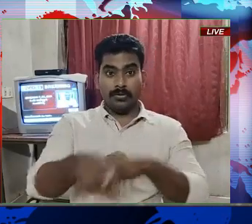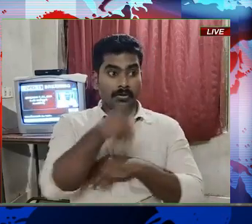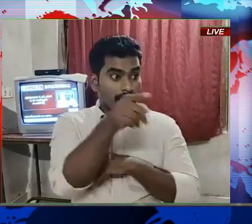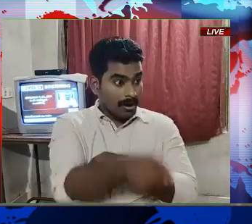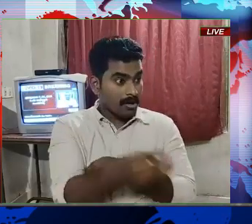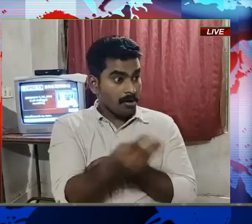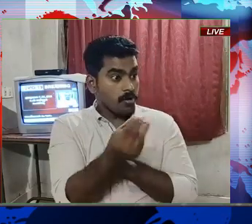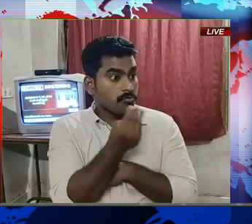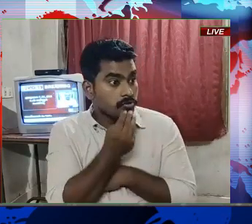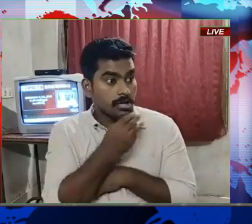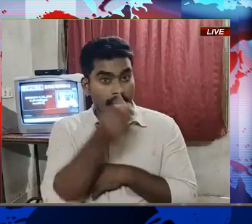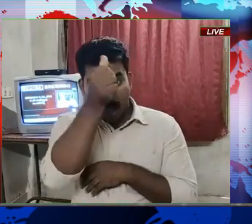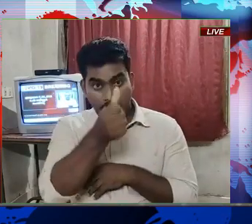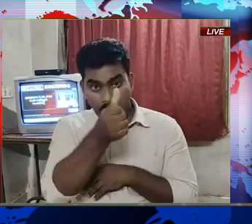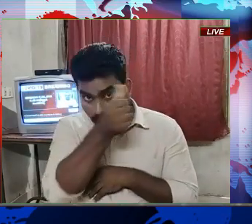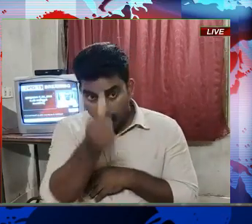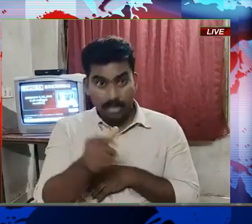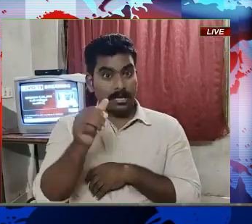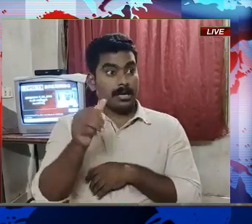ധാരാളം ആളുകൾ